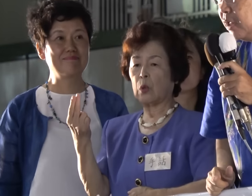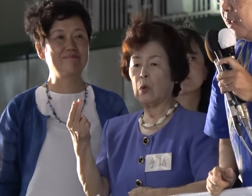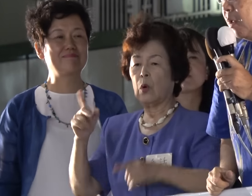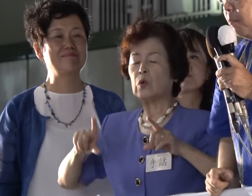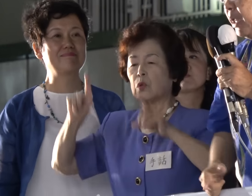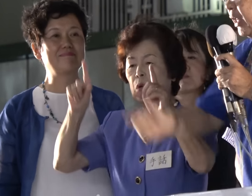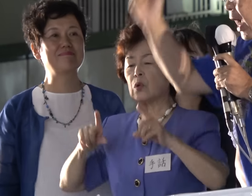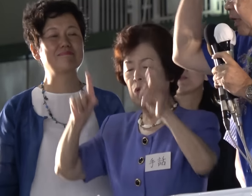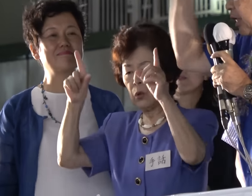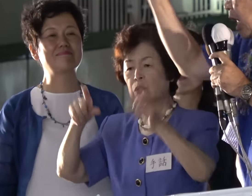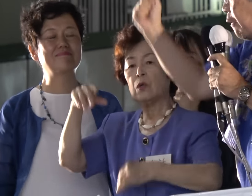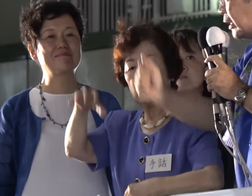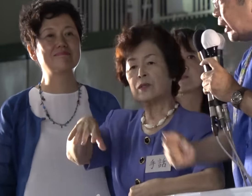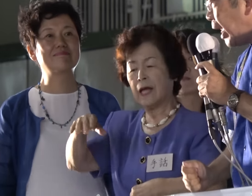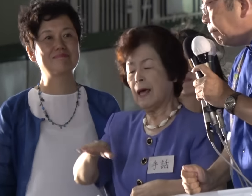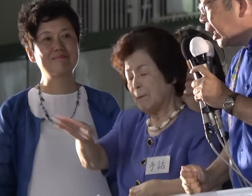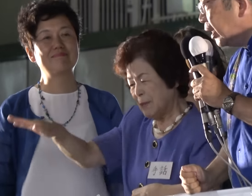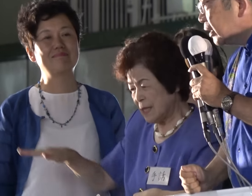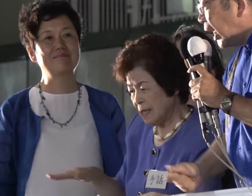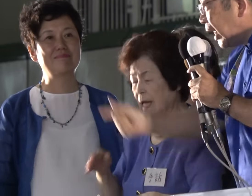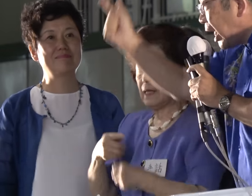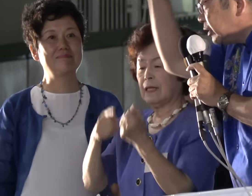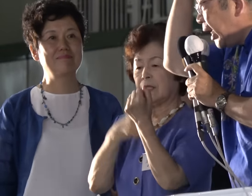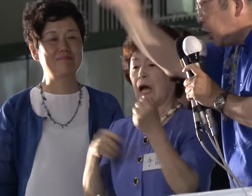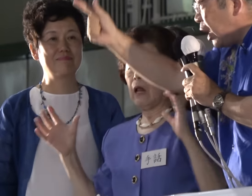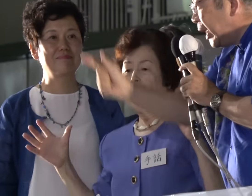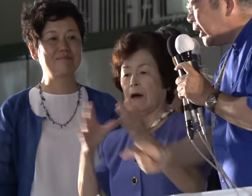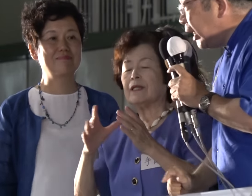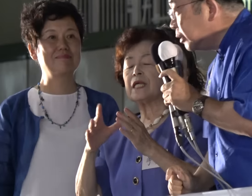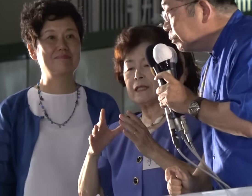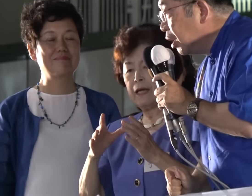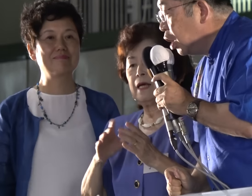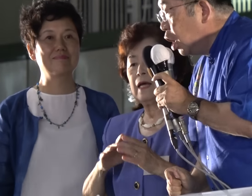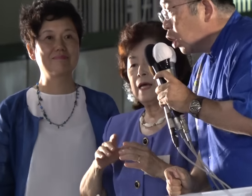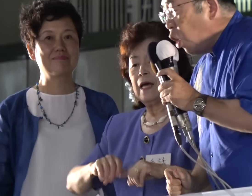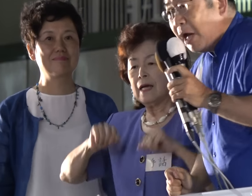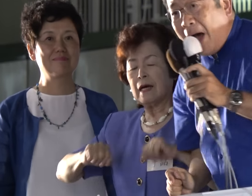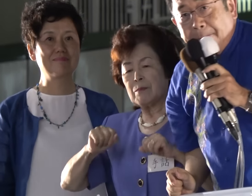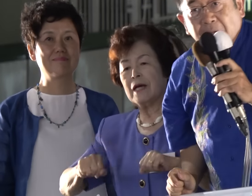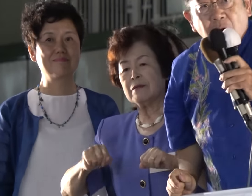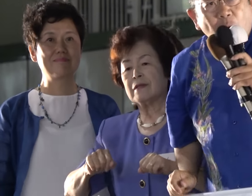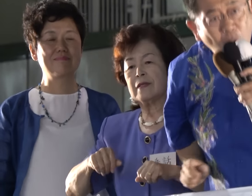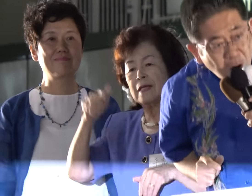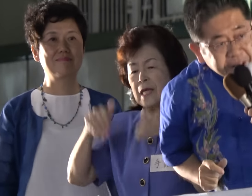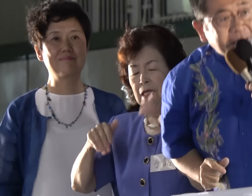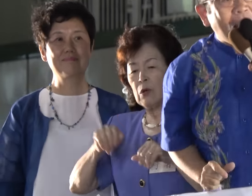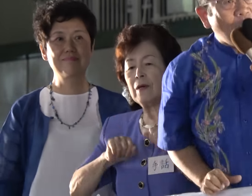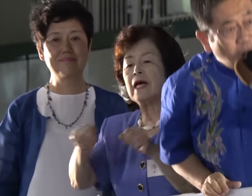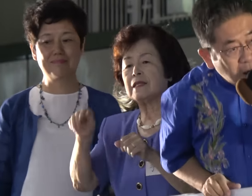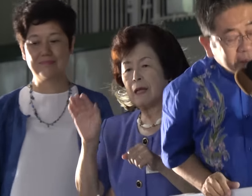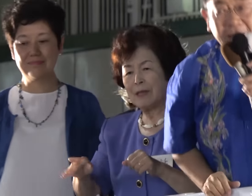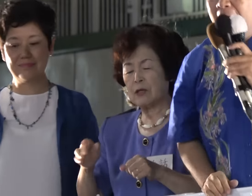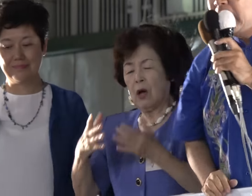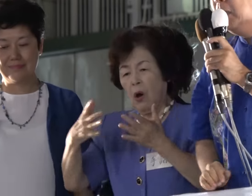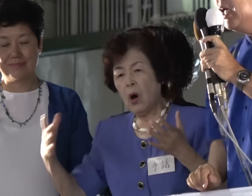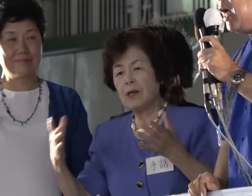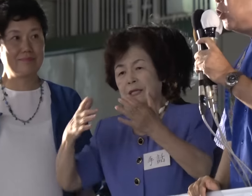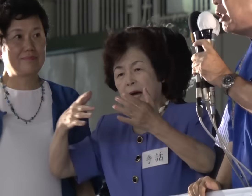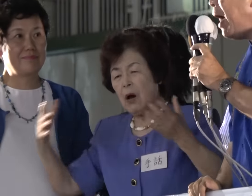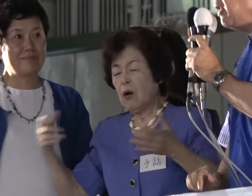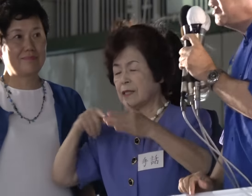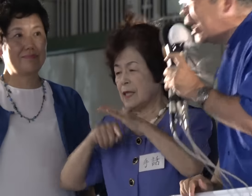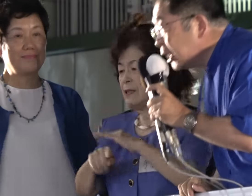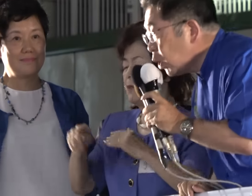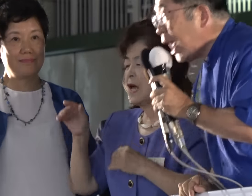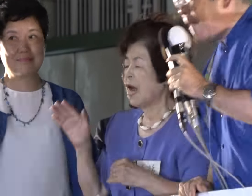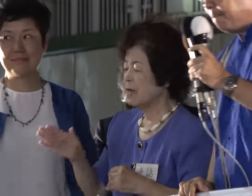た。みんなが力を合わせて戦う選挙ができている。これは大きな大きな意味がある